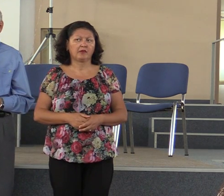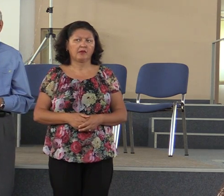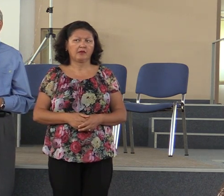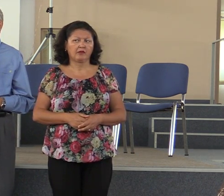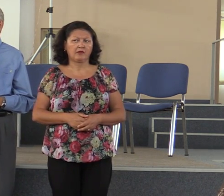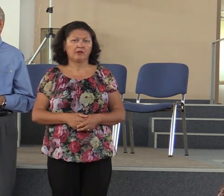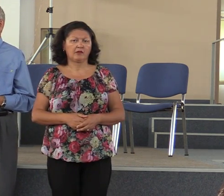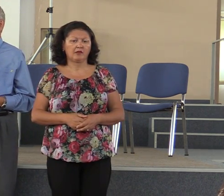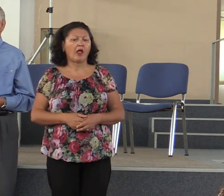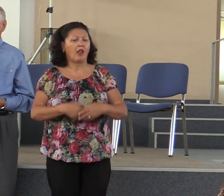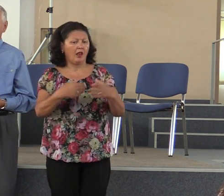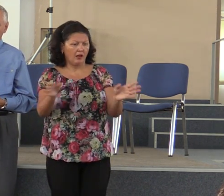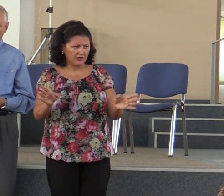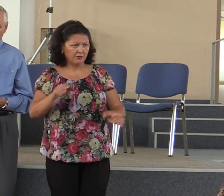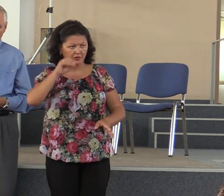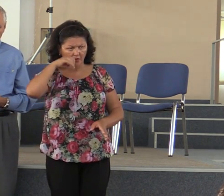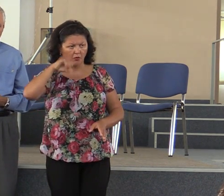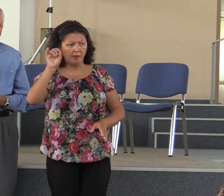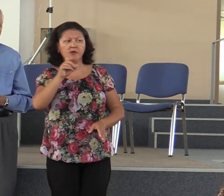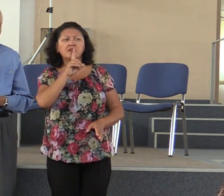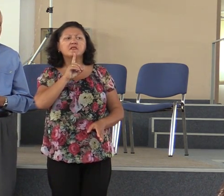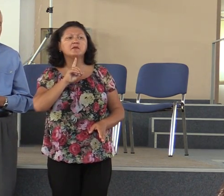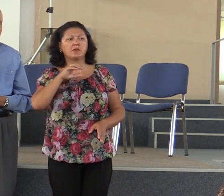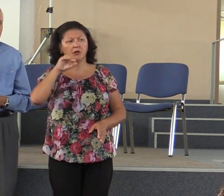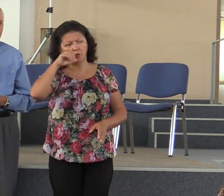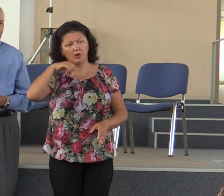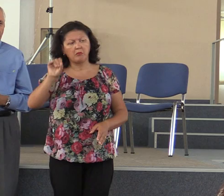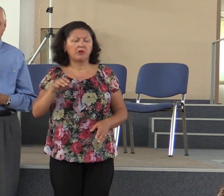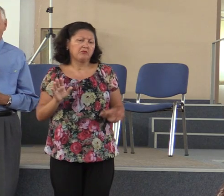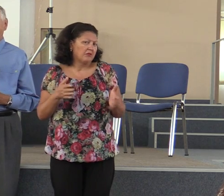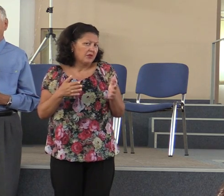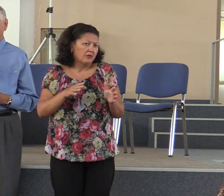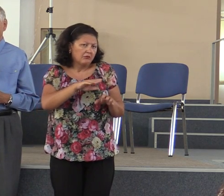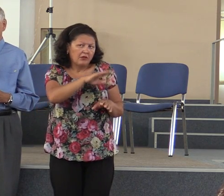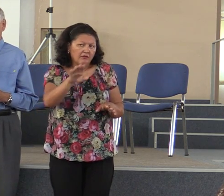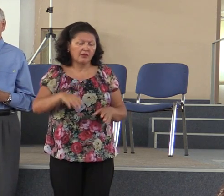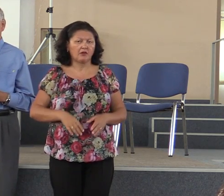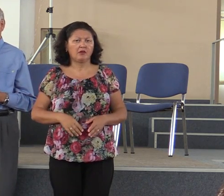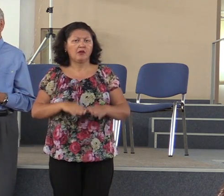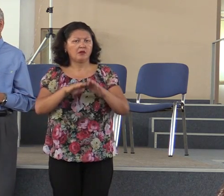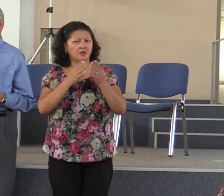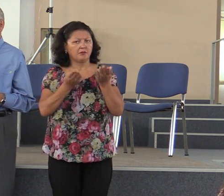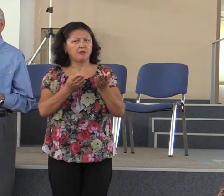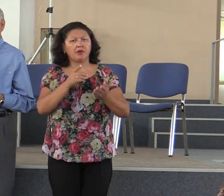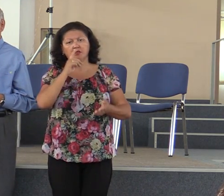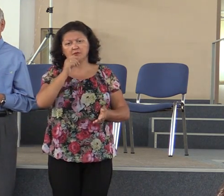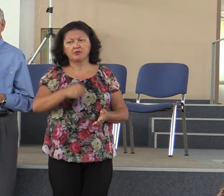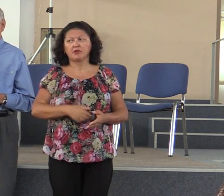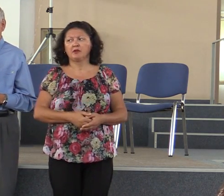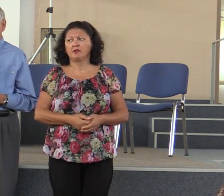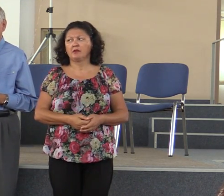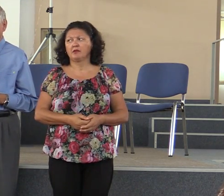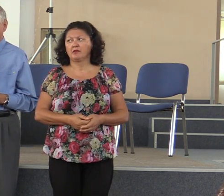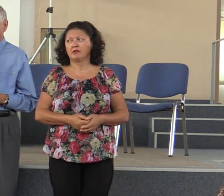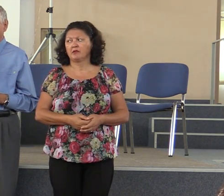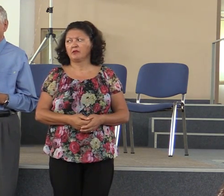erau oameni simpli, oameni de rând. Notice what the Bible says. Și Biblia, iată ce spunea despre ei. When they saw